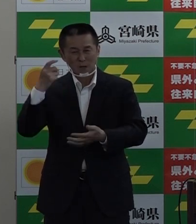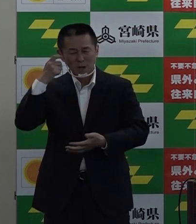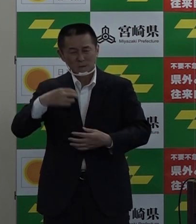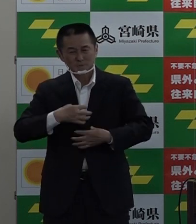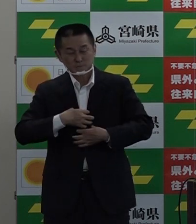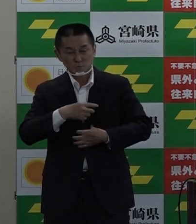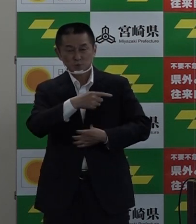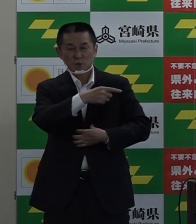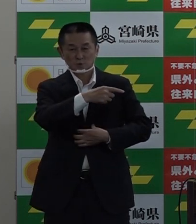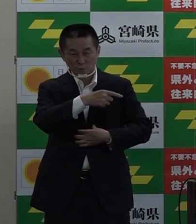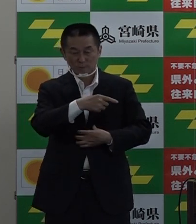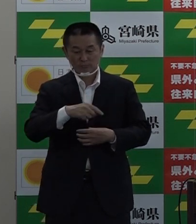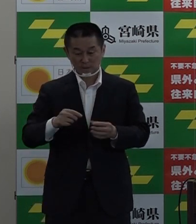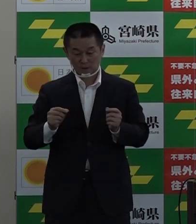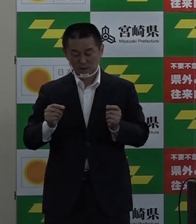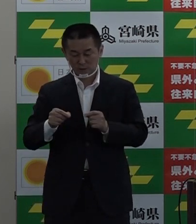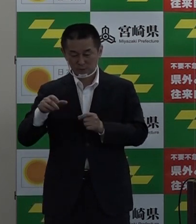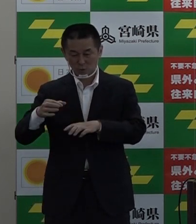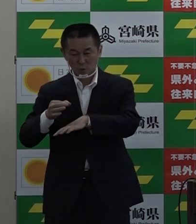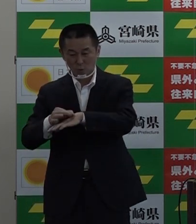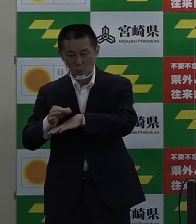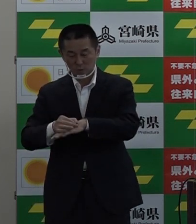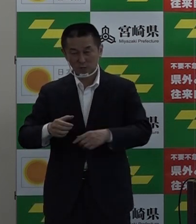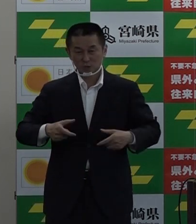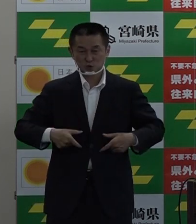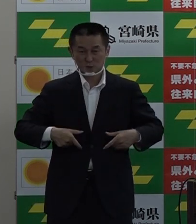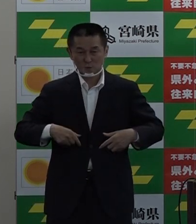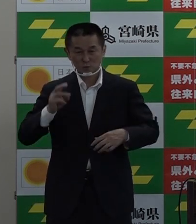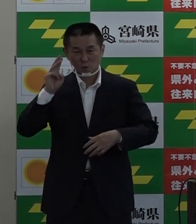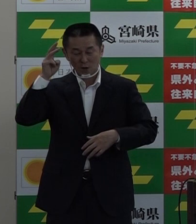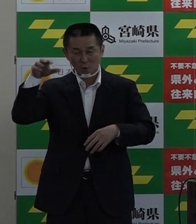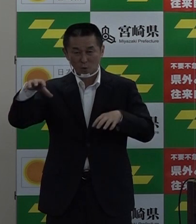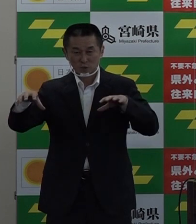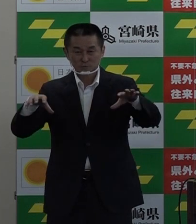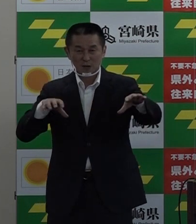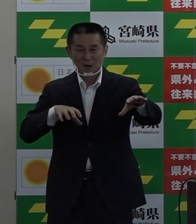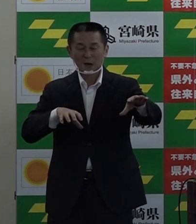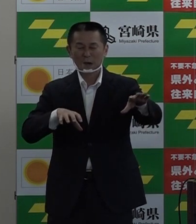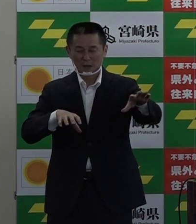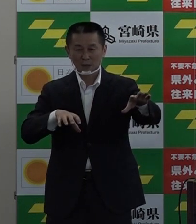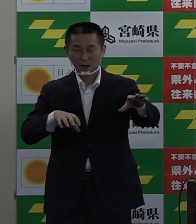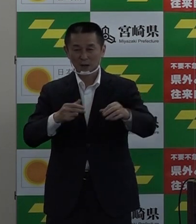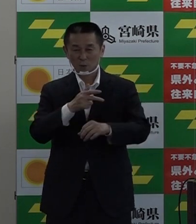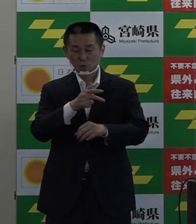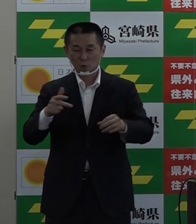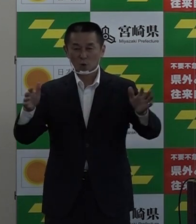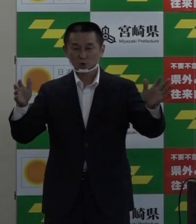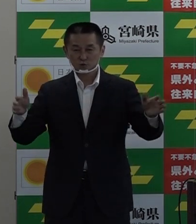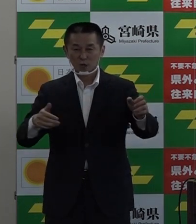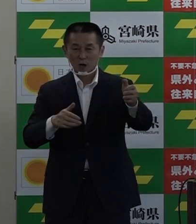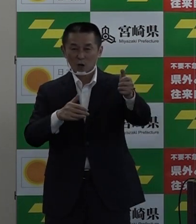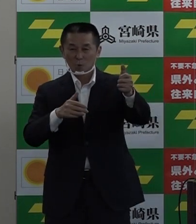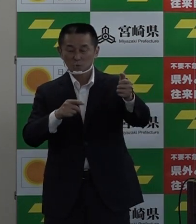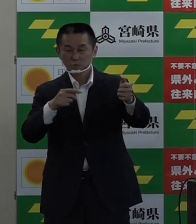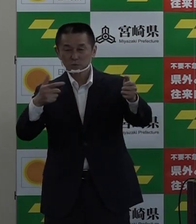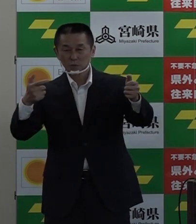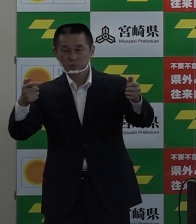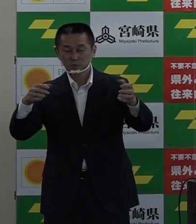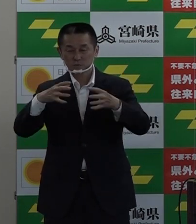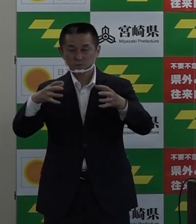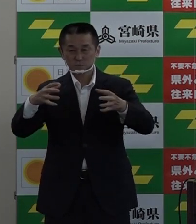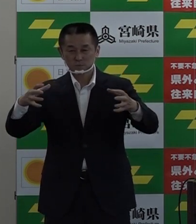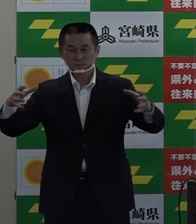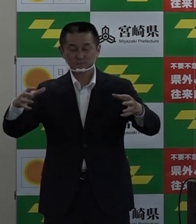ますが、特にこの近隣の大分、熊本、鹿児島がこの1週間50人から60人という、